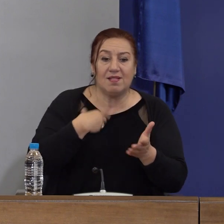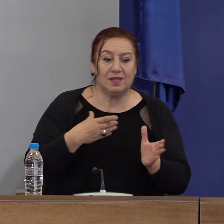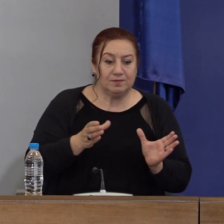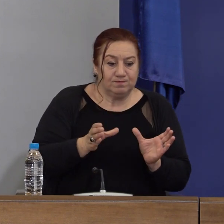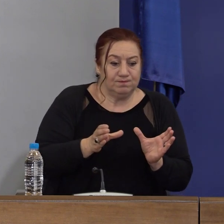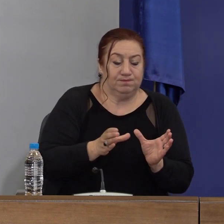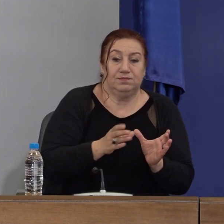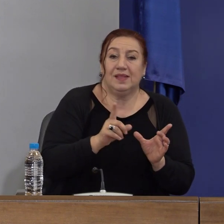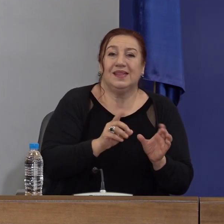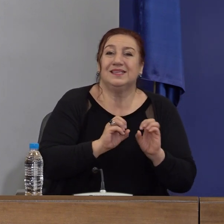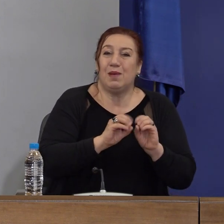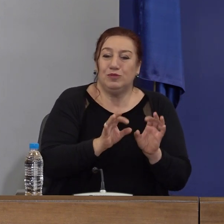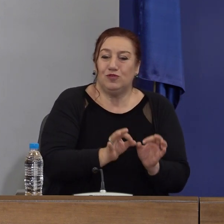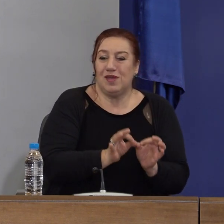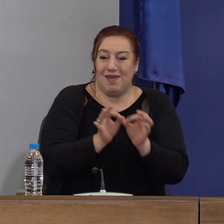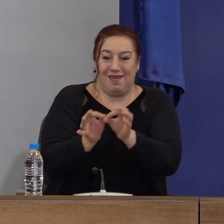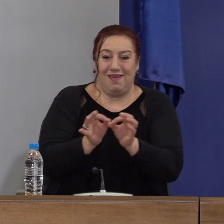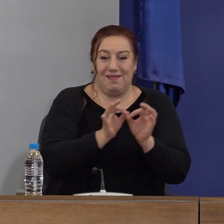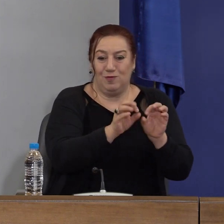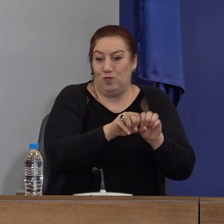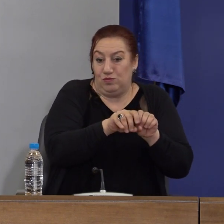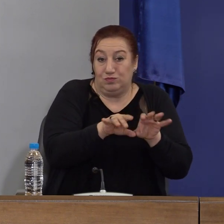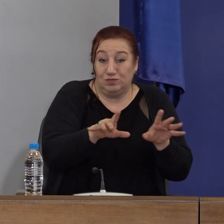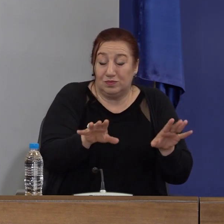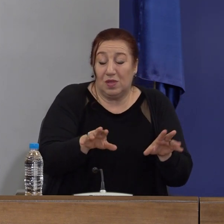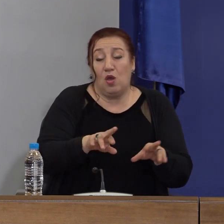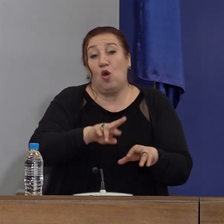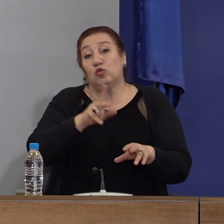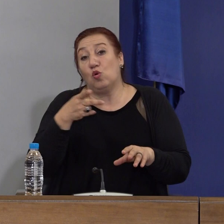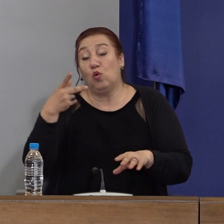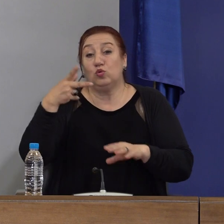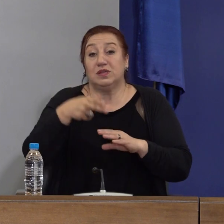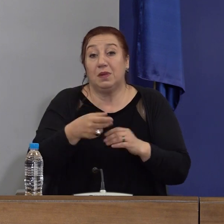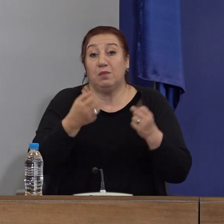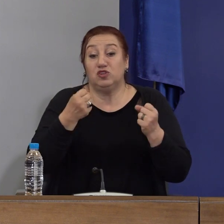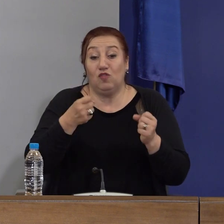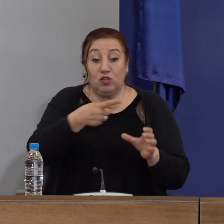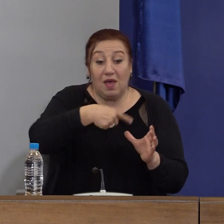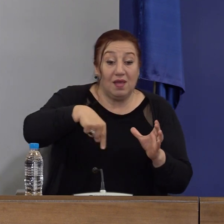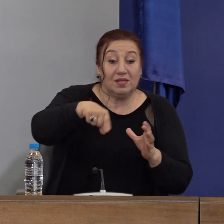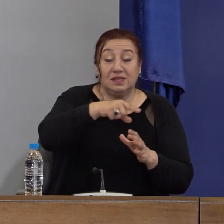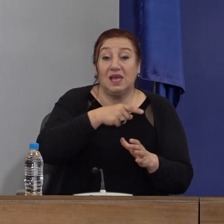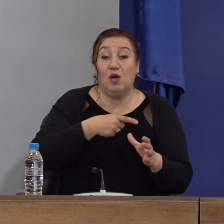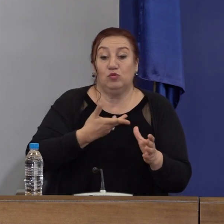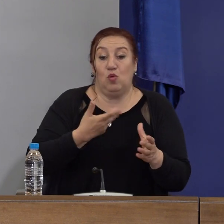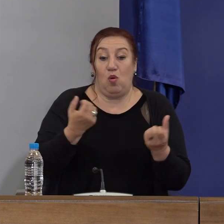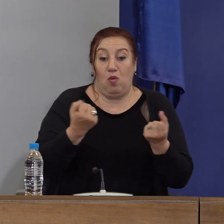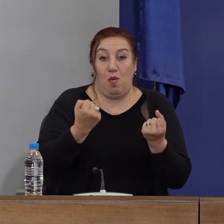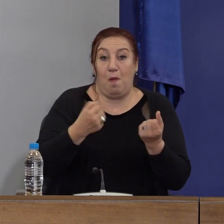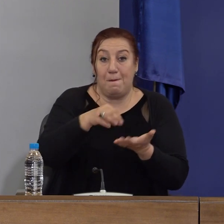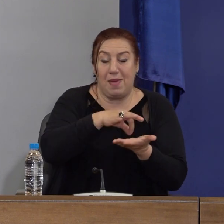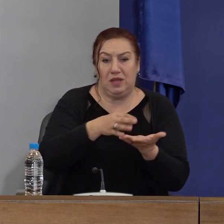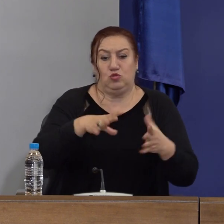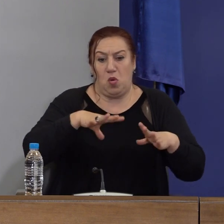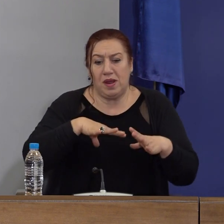преноса на самия вирус, отколкото да спираме живота на цялото населено място. Разбира се, Ако се стигне